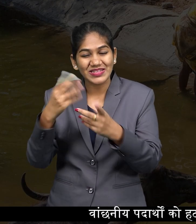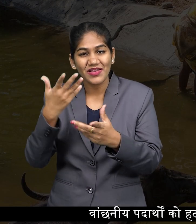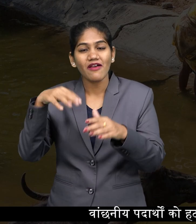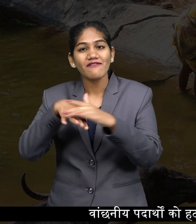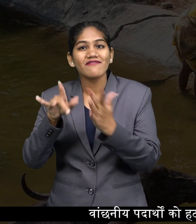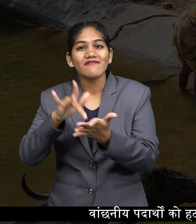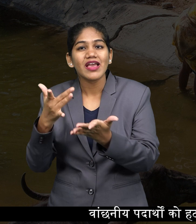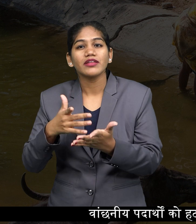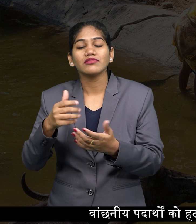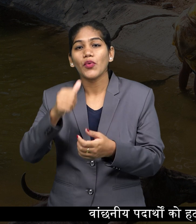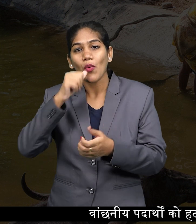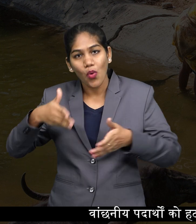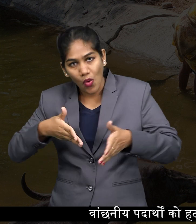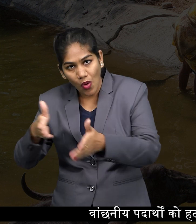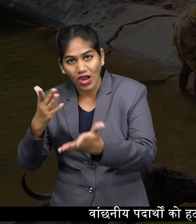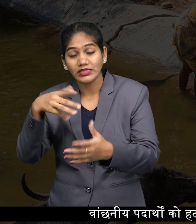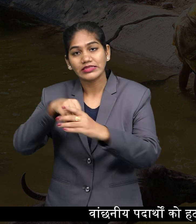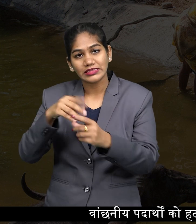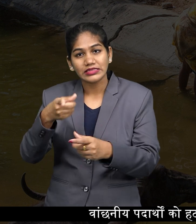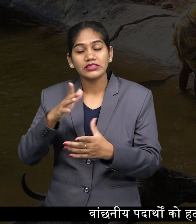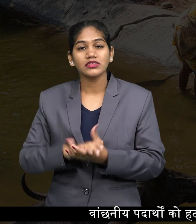जलीय जीवों पर प्रतिकूल प्रभाव पड़ेगा।